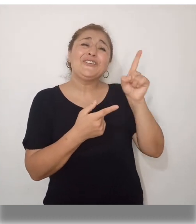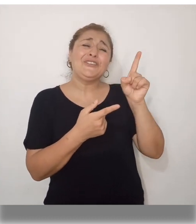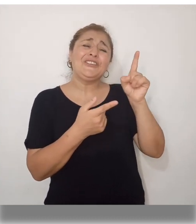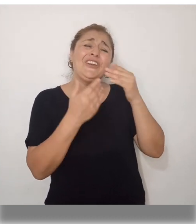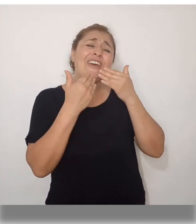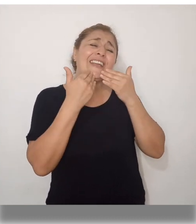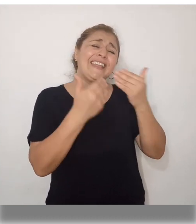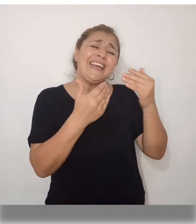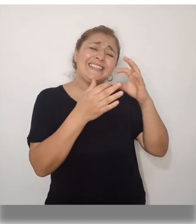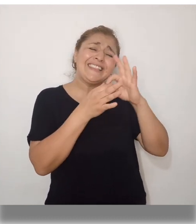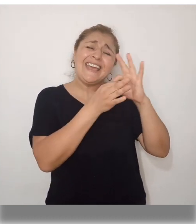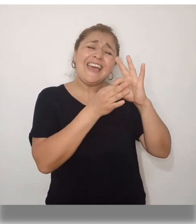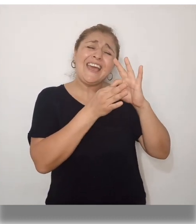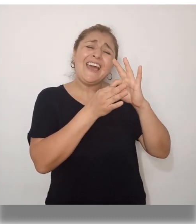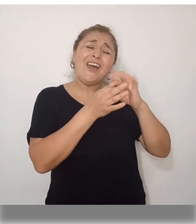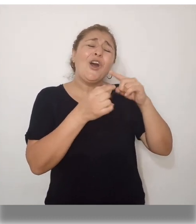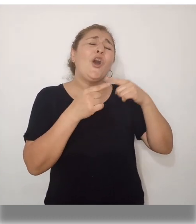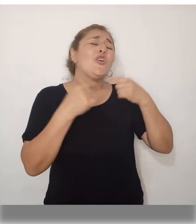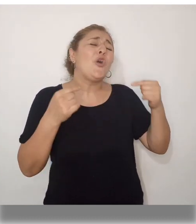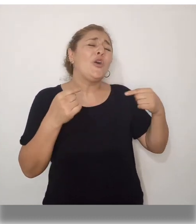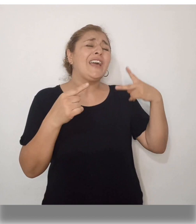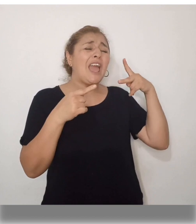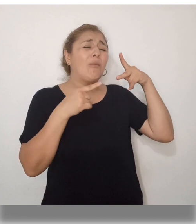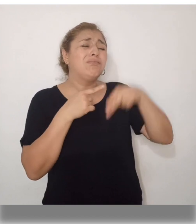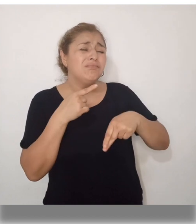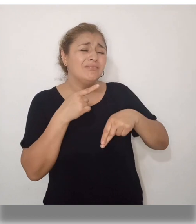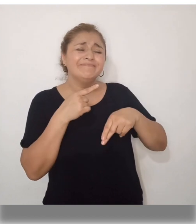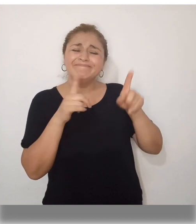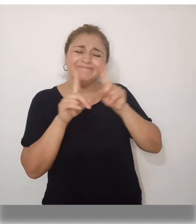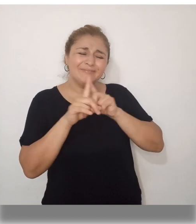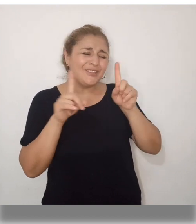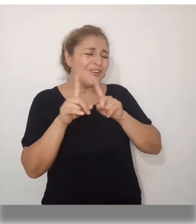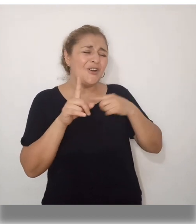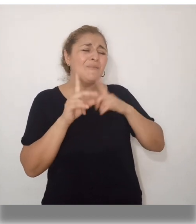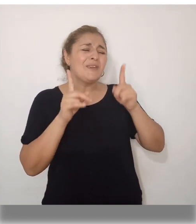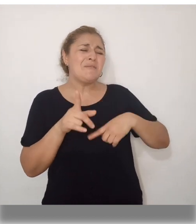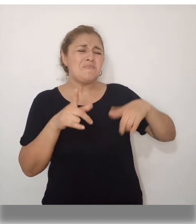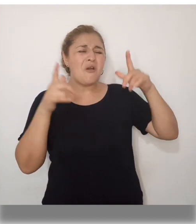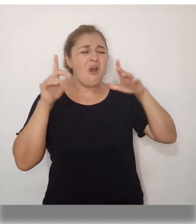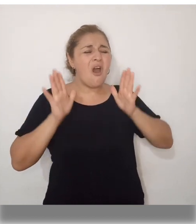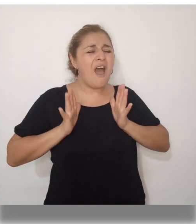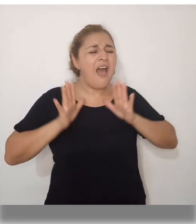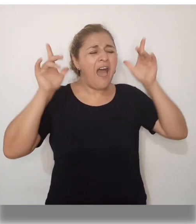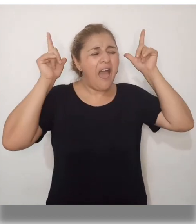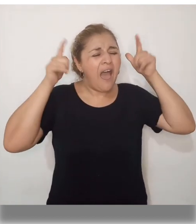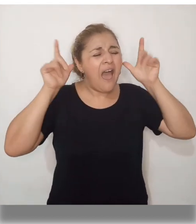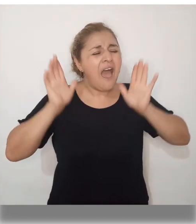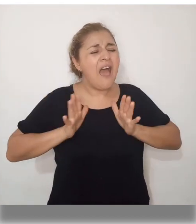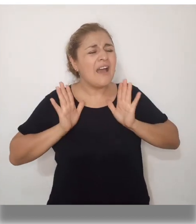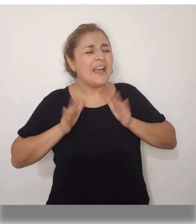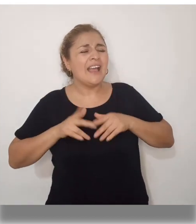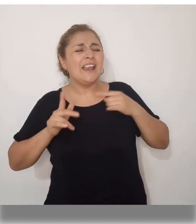pueda cortar esta relación Ni ángeles ni principados ni potestades